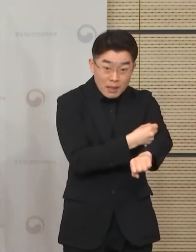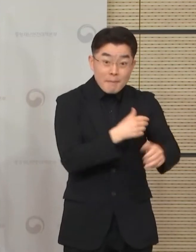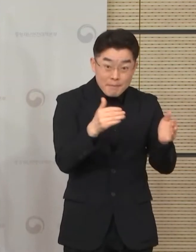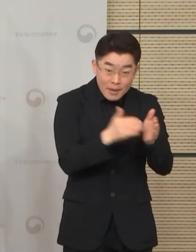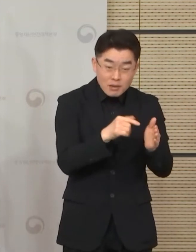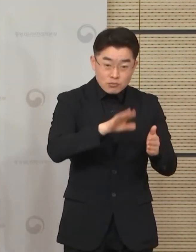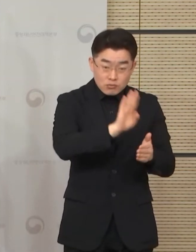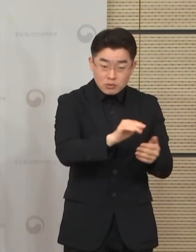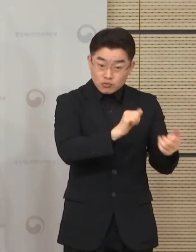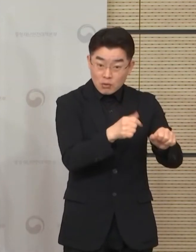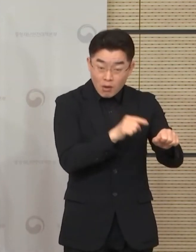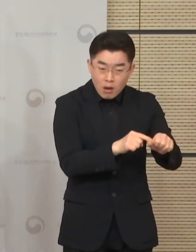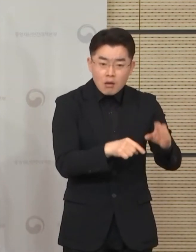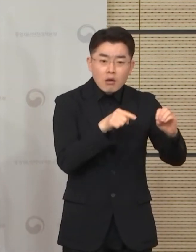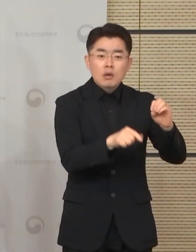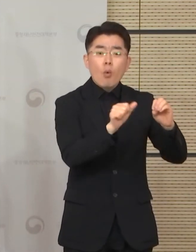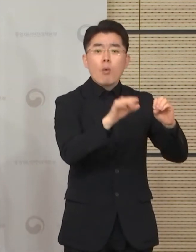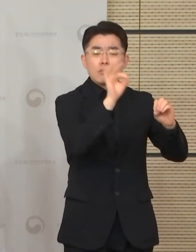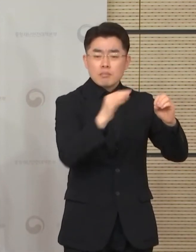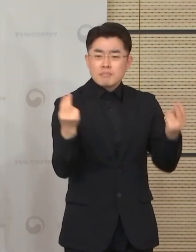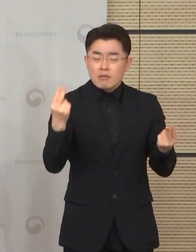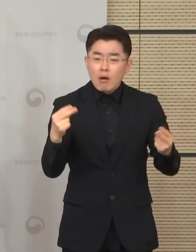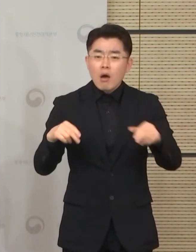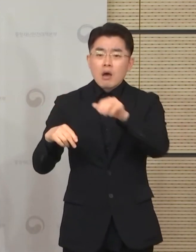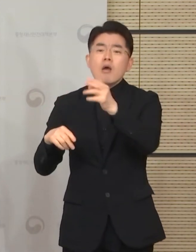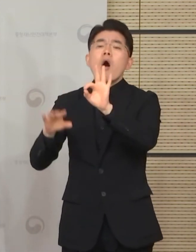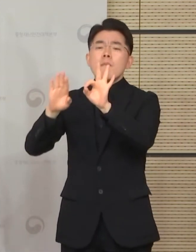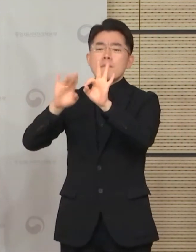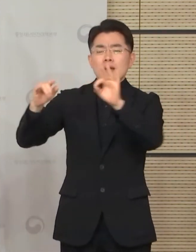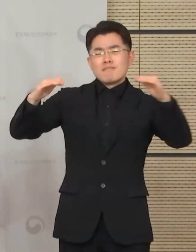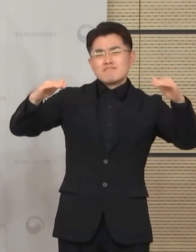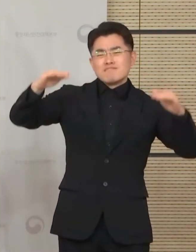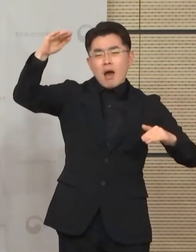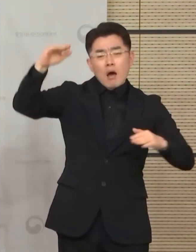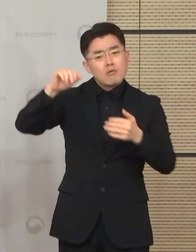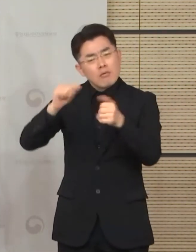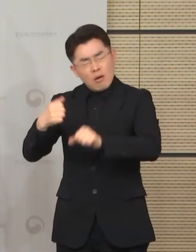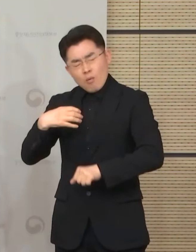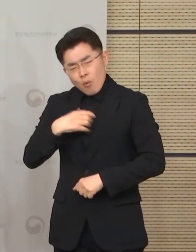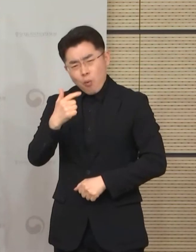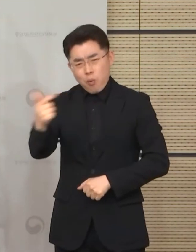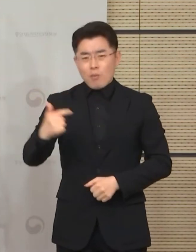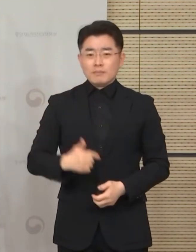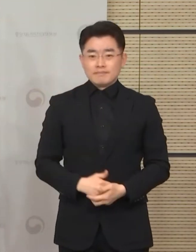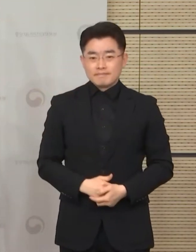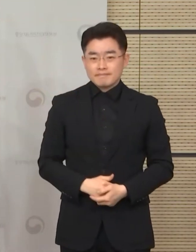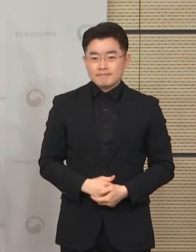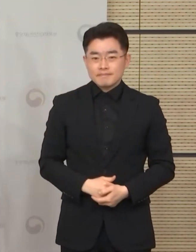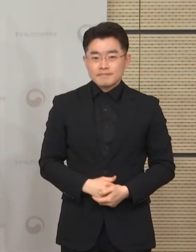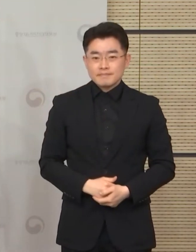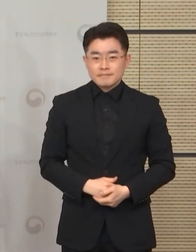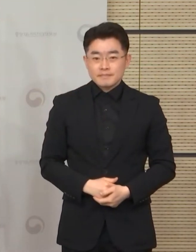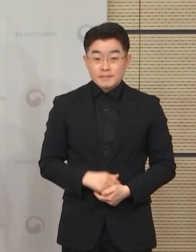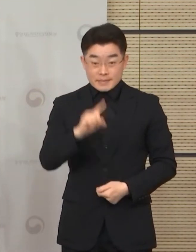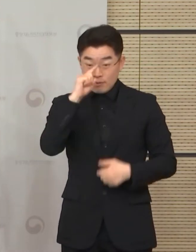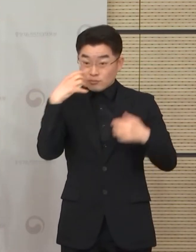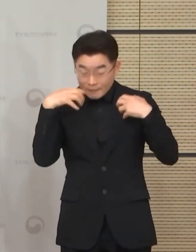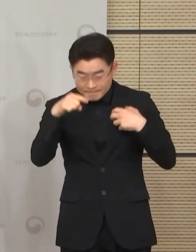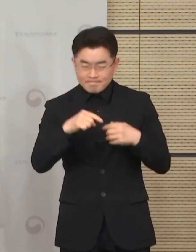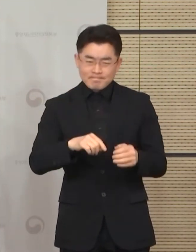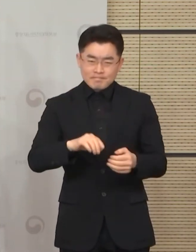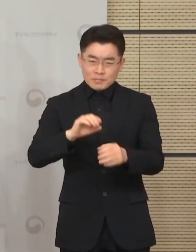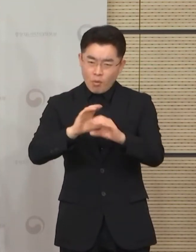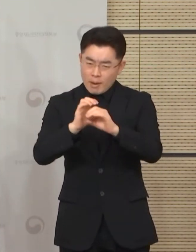0.54% 뒤에 비해 10배 가까이 높습니다 정부도 5 미크론 정점을 안정적으로